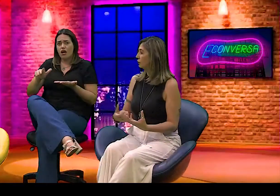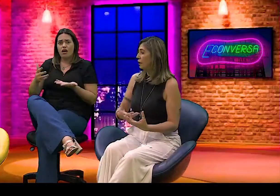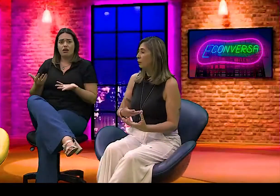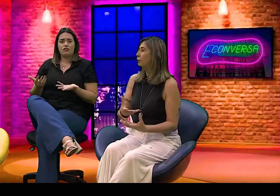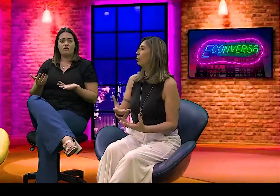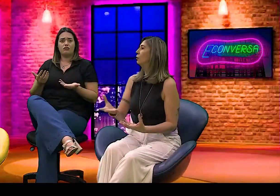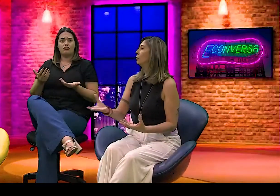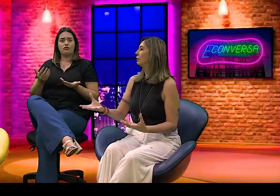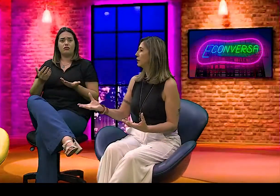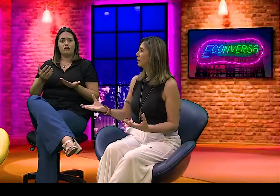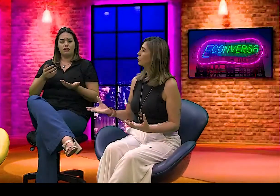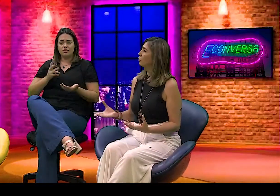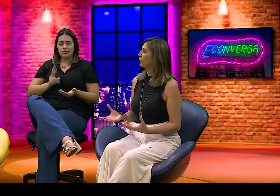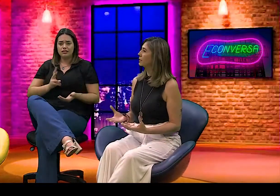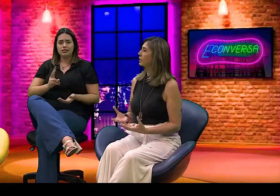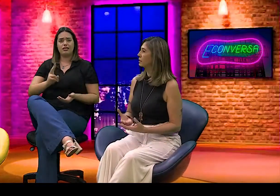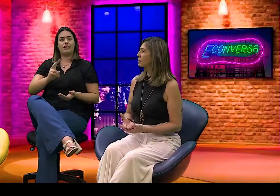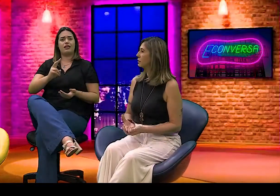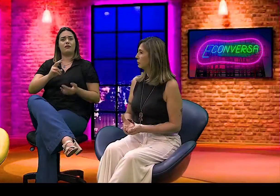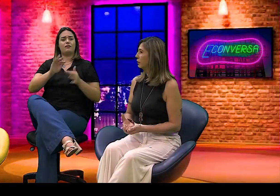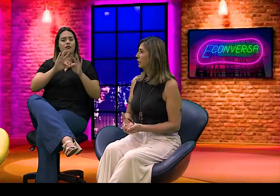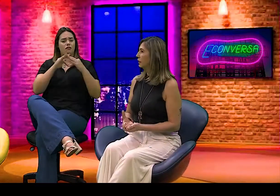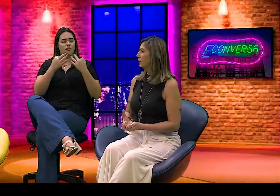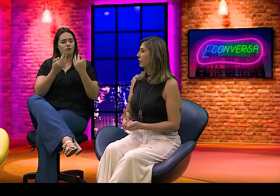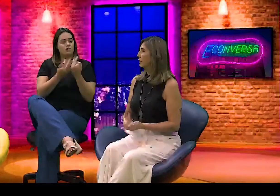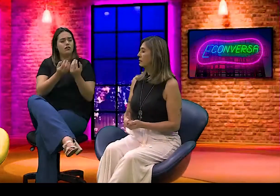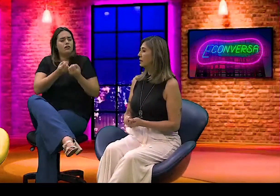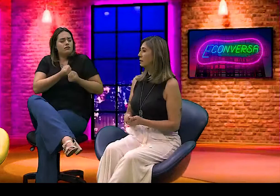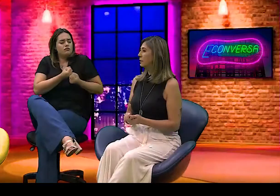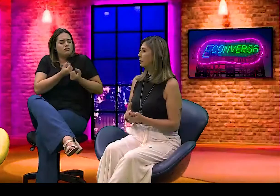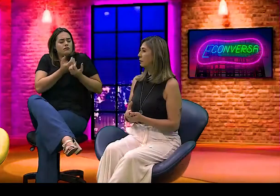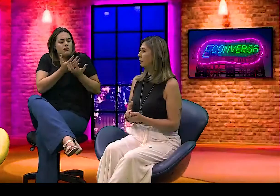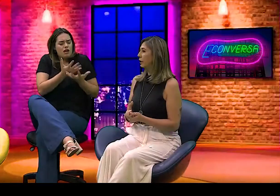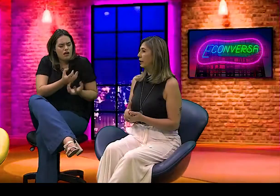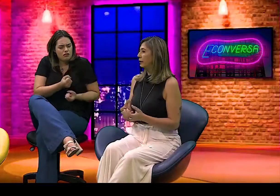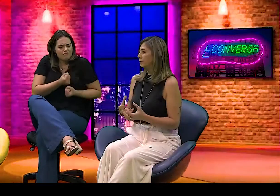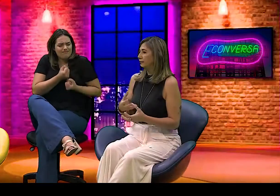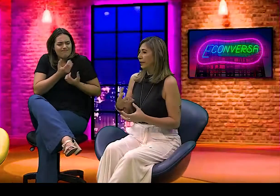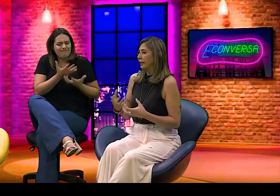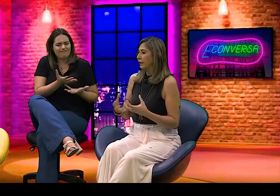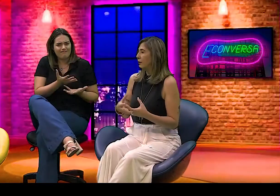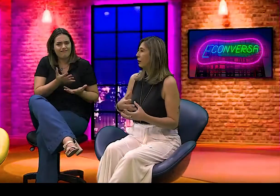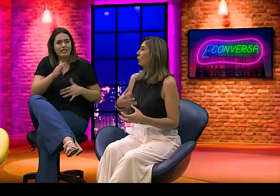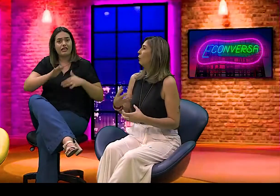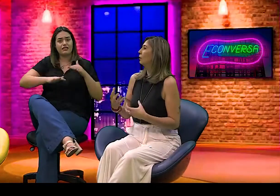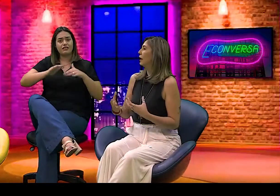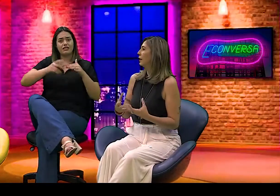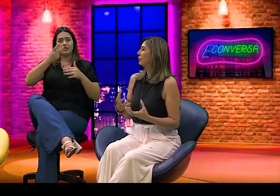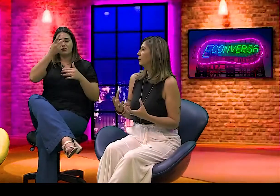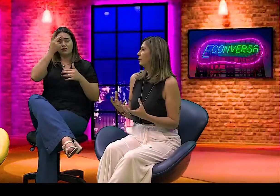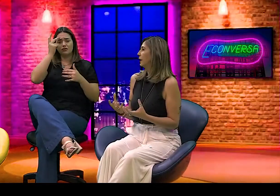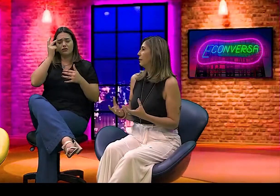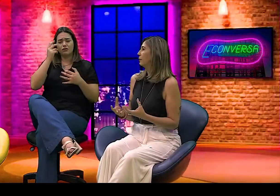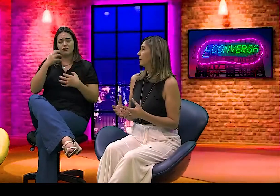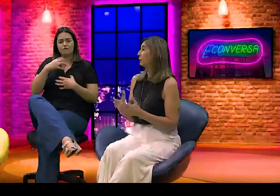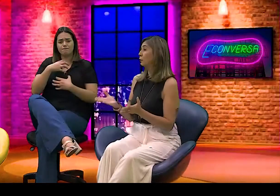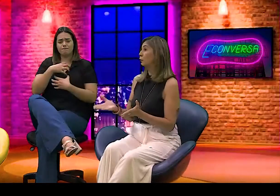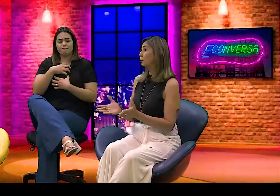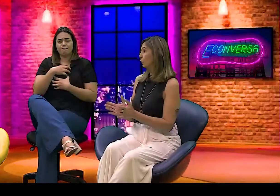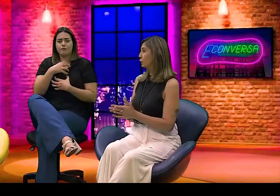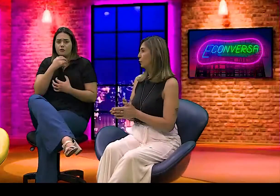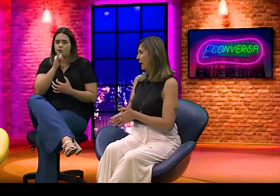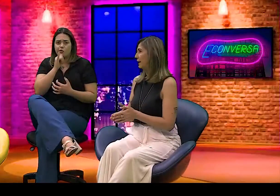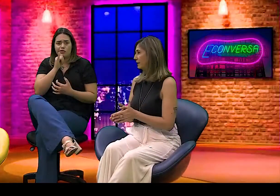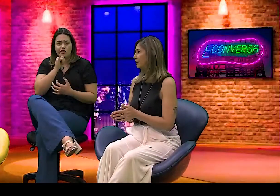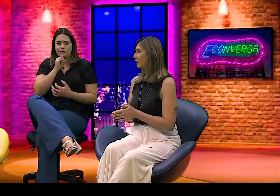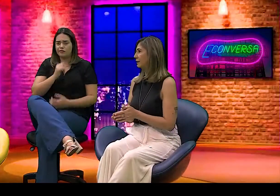jogo. O tempo todo que você dedicou para essa relação. E às vezes a pessoa fica incomodada, né? Por exemplo, eu escuto